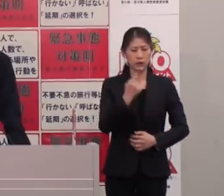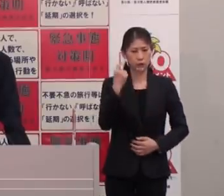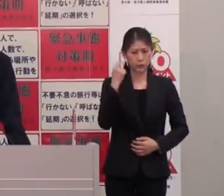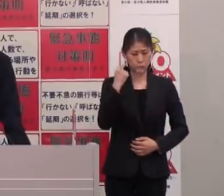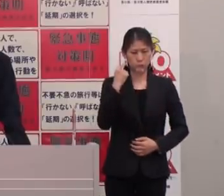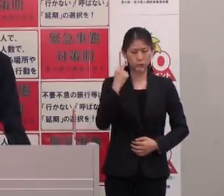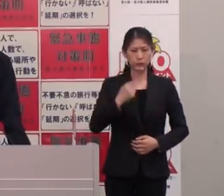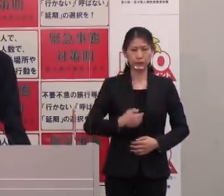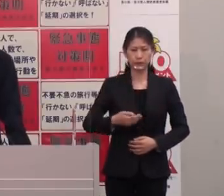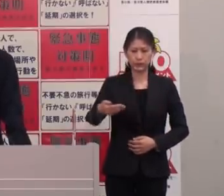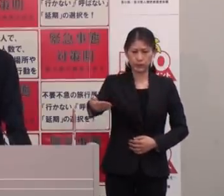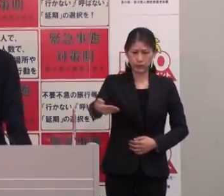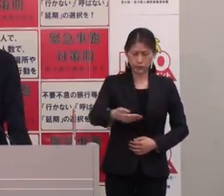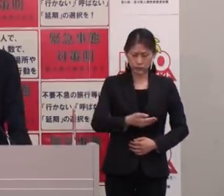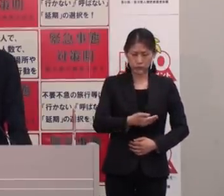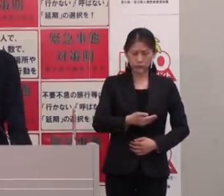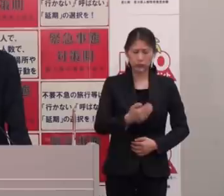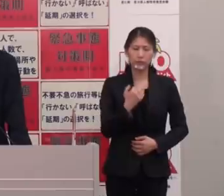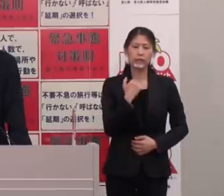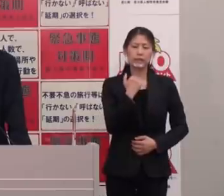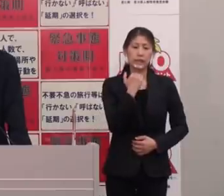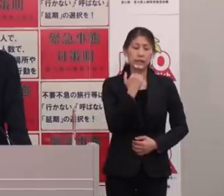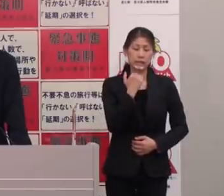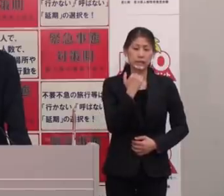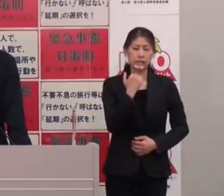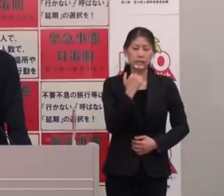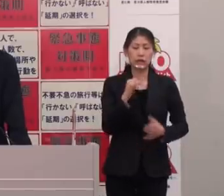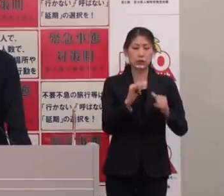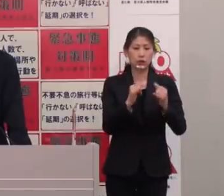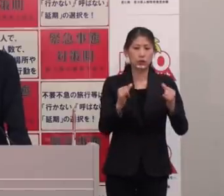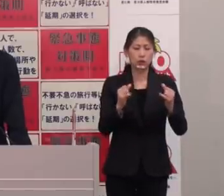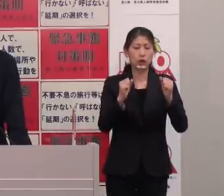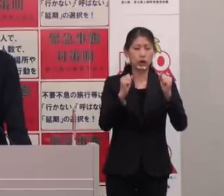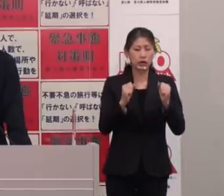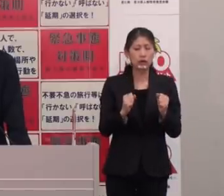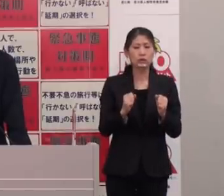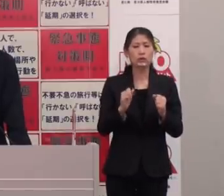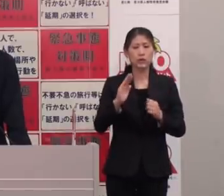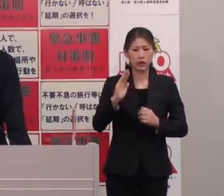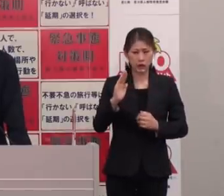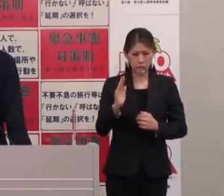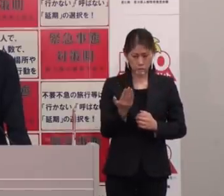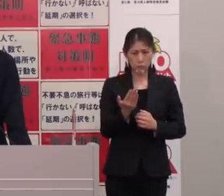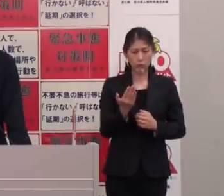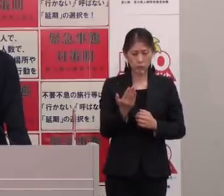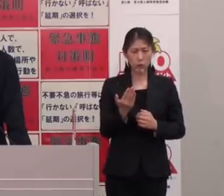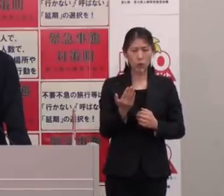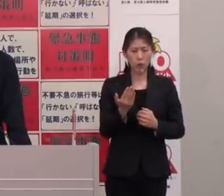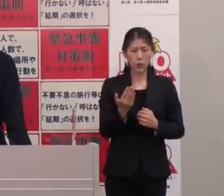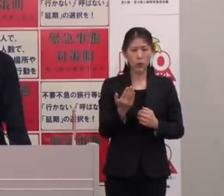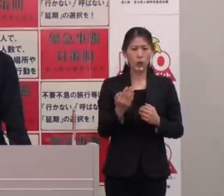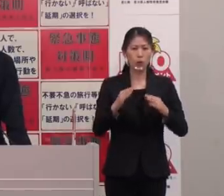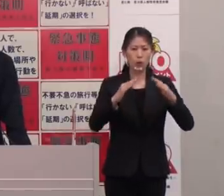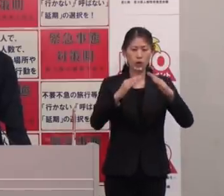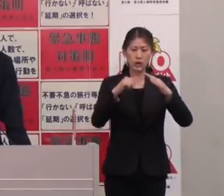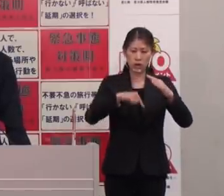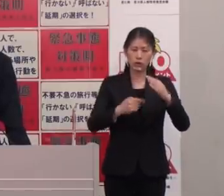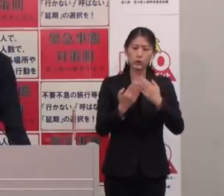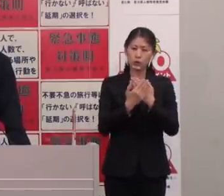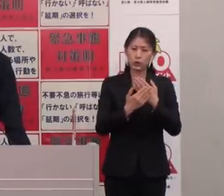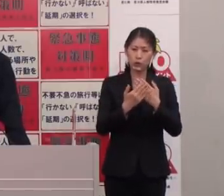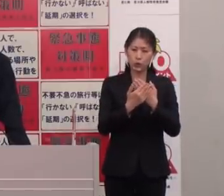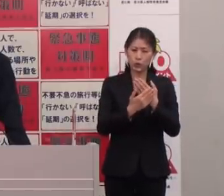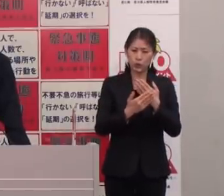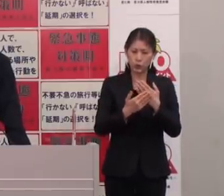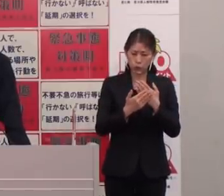待機されている方がいるのにもなお、そこでその選択肢として自宅療養っていうのが今のところ